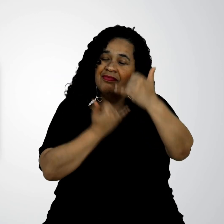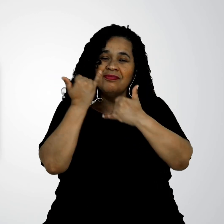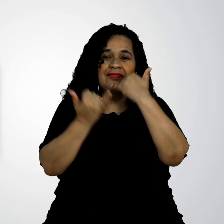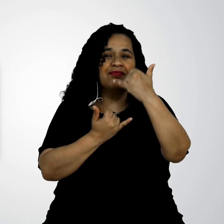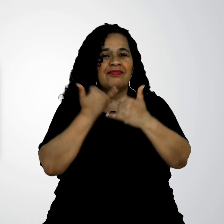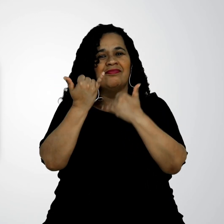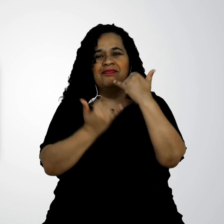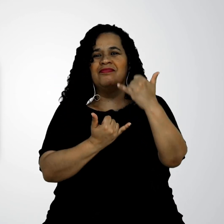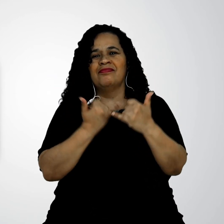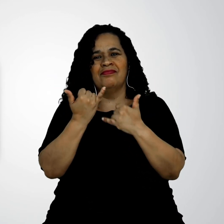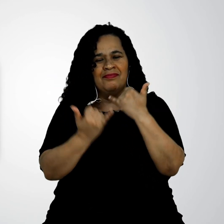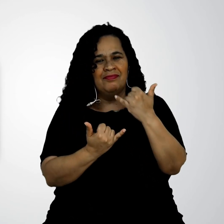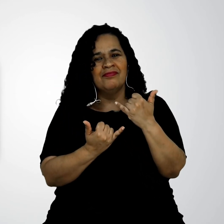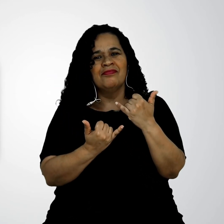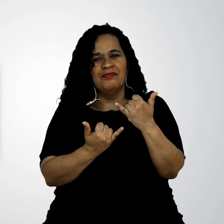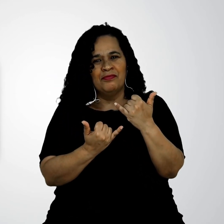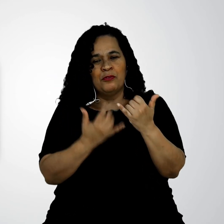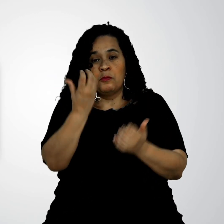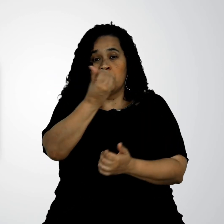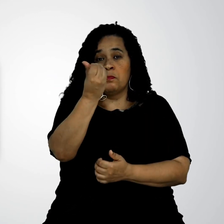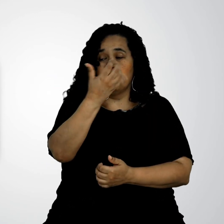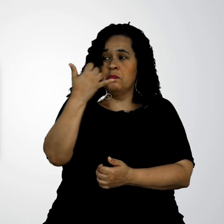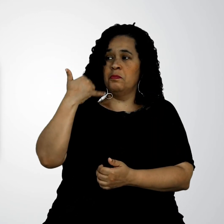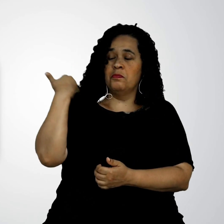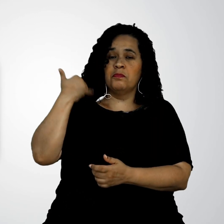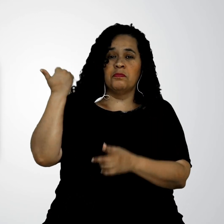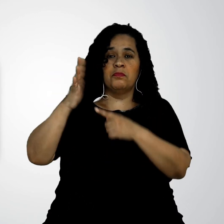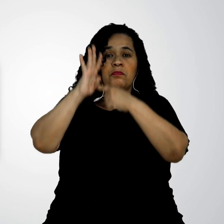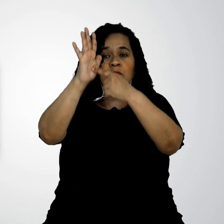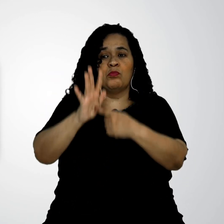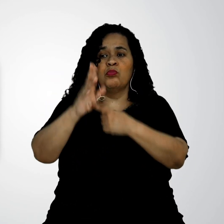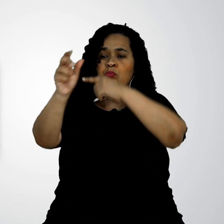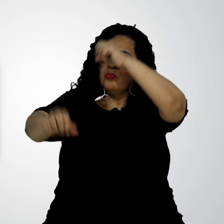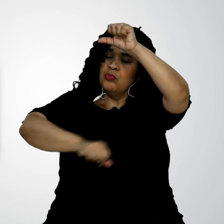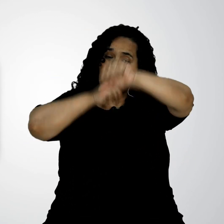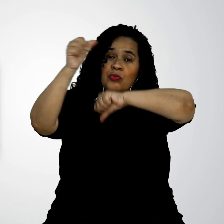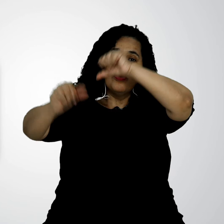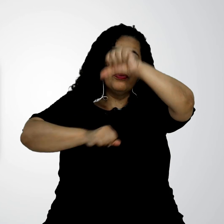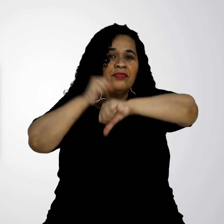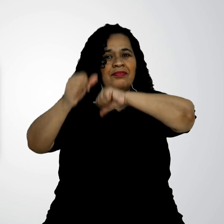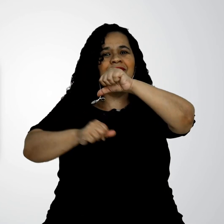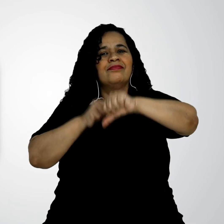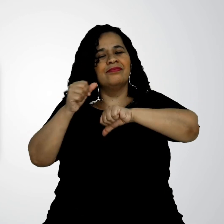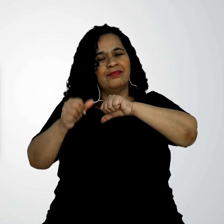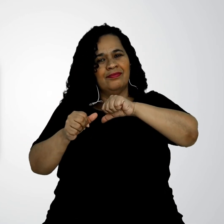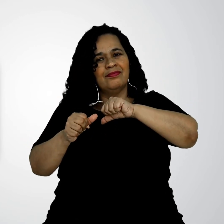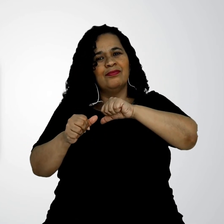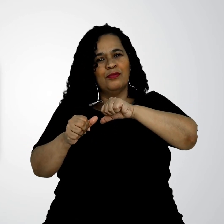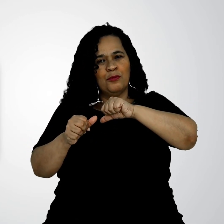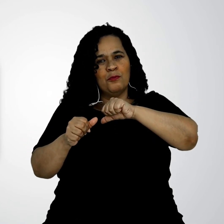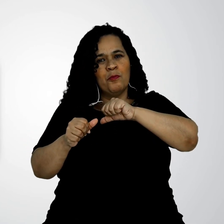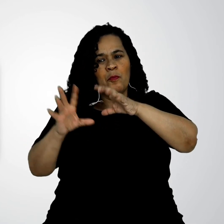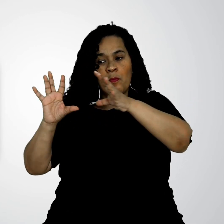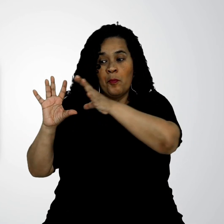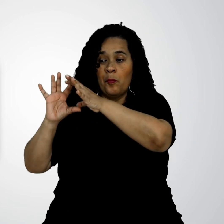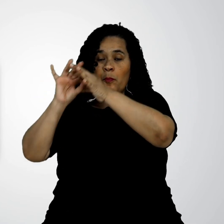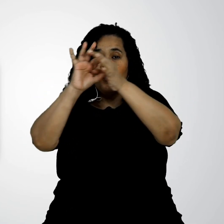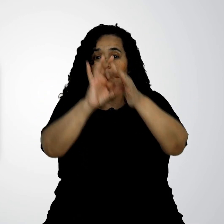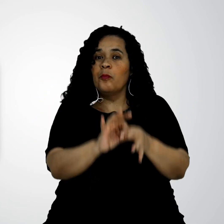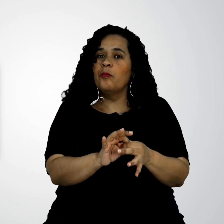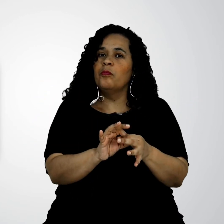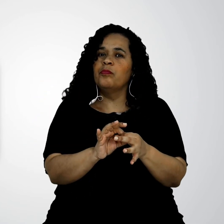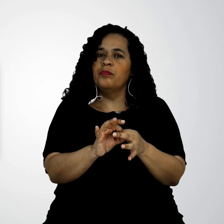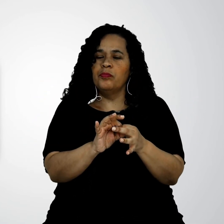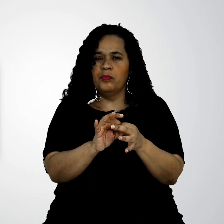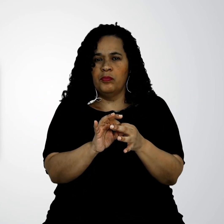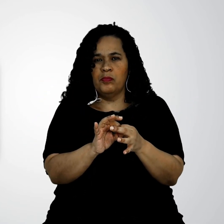futebol com um filho de 6 anos de idade. Trouxe transformações a famílias. Então, assim, é esse contexto comum de quando a